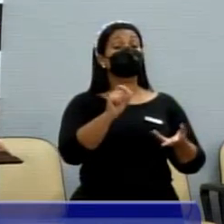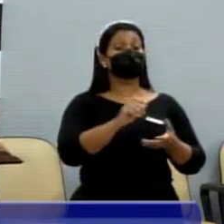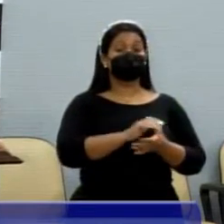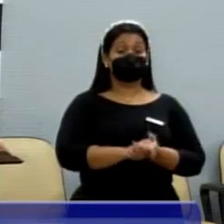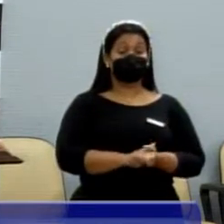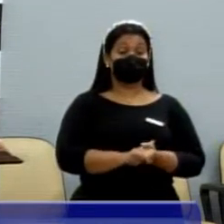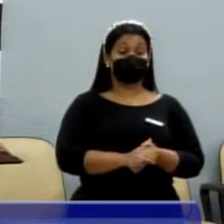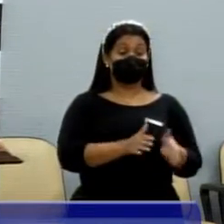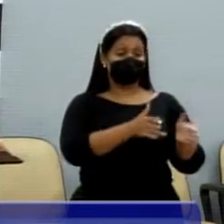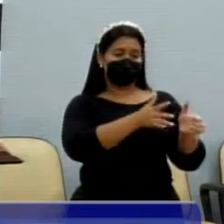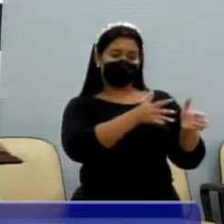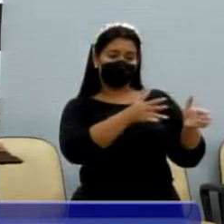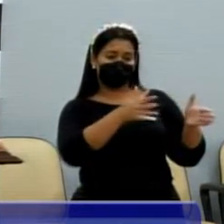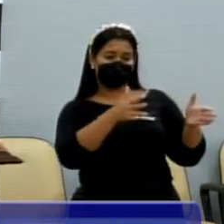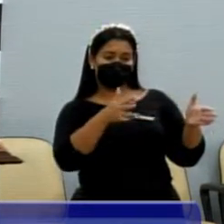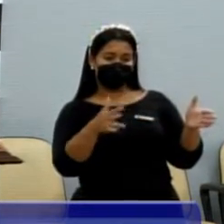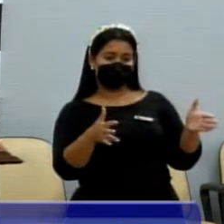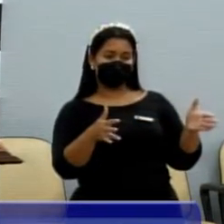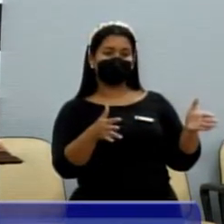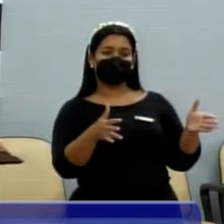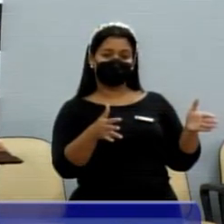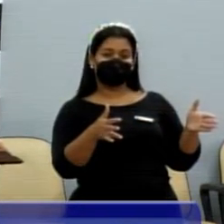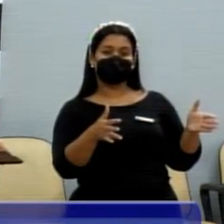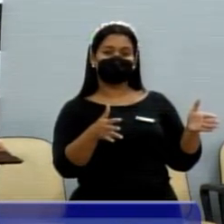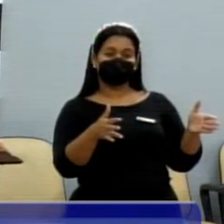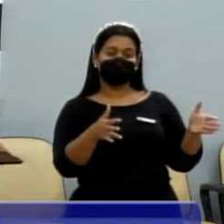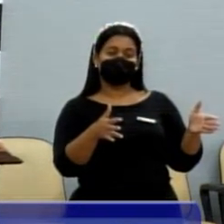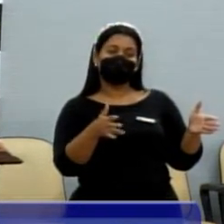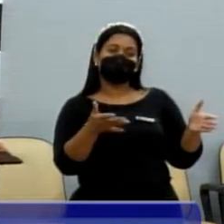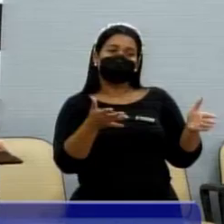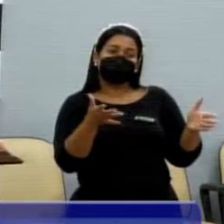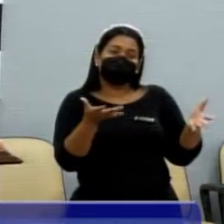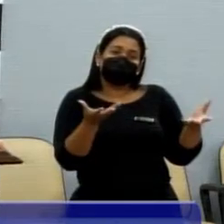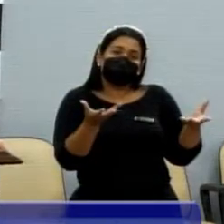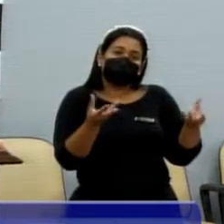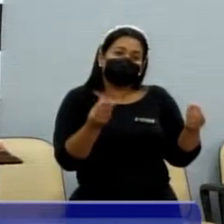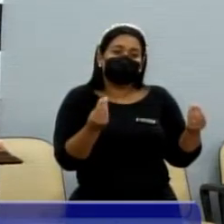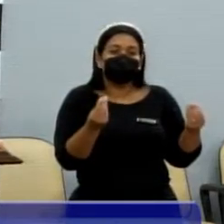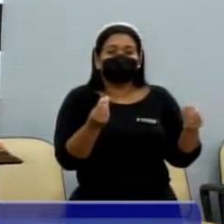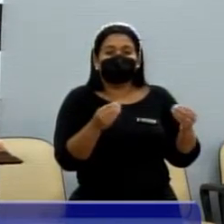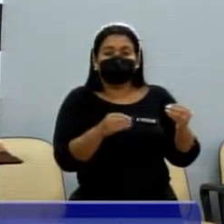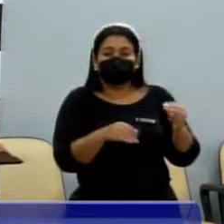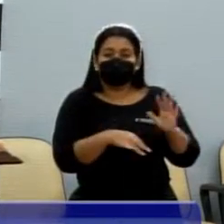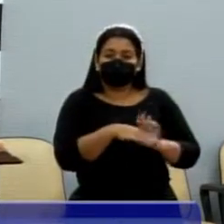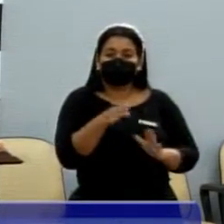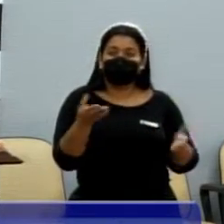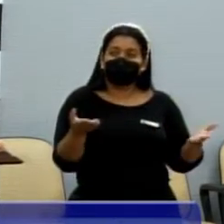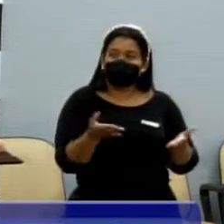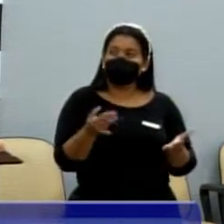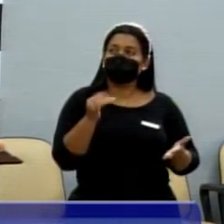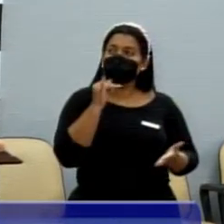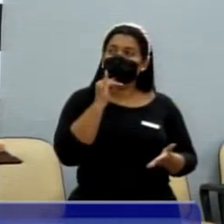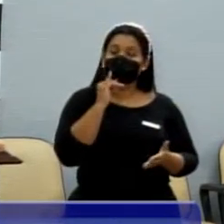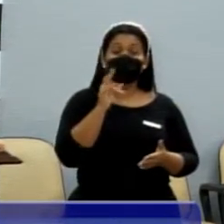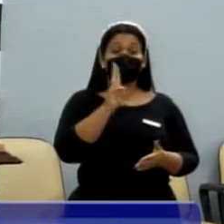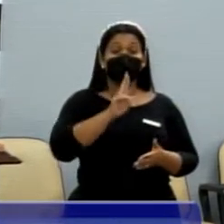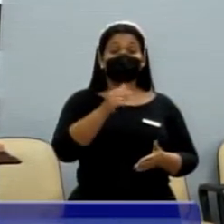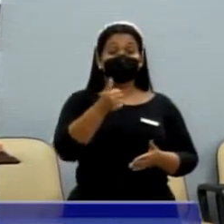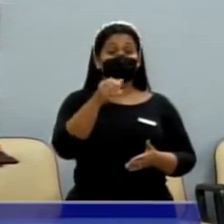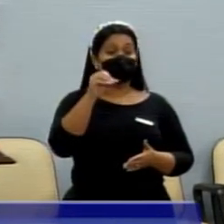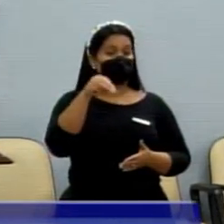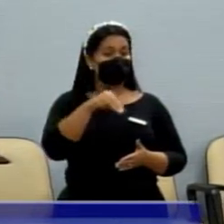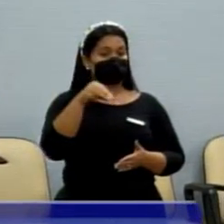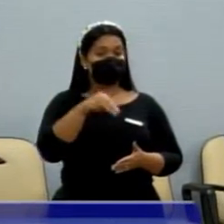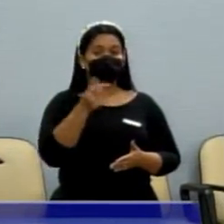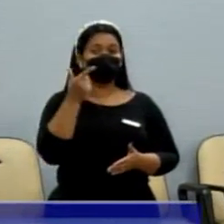a primeira parte da sessão tá apertada a muito apertada Hoje para um exemplo disso eu queria usar 10 minutos a